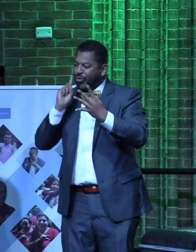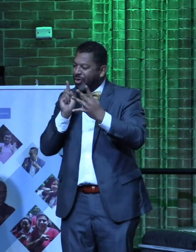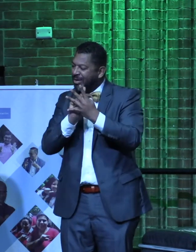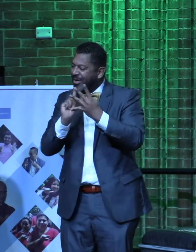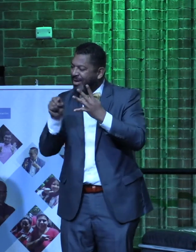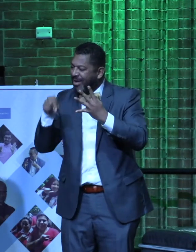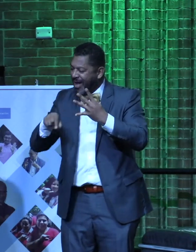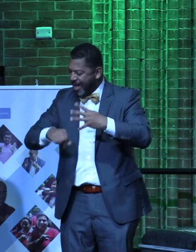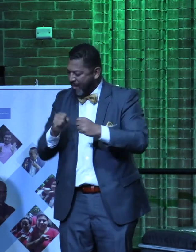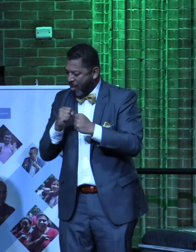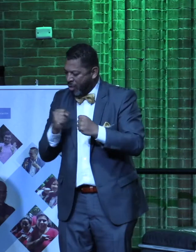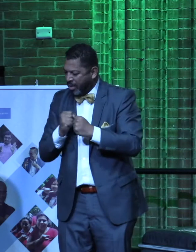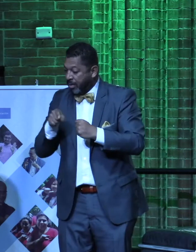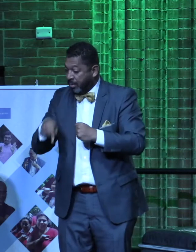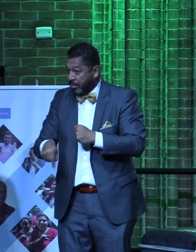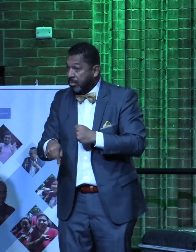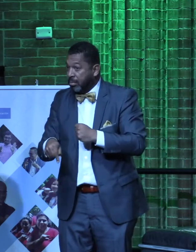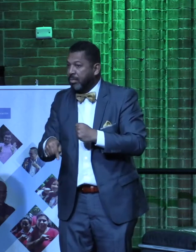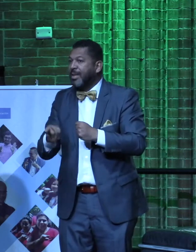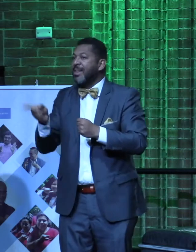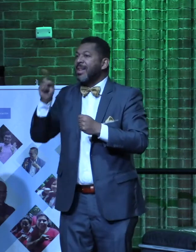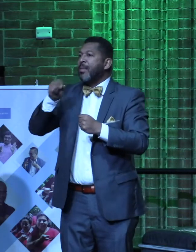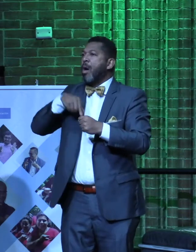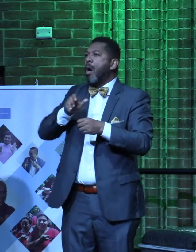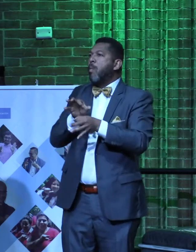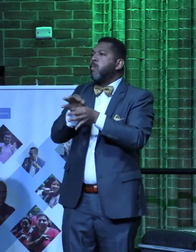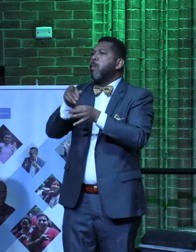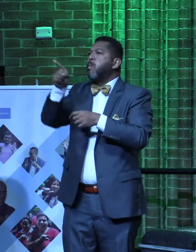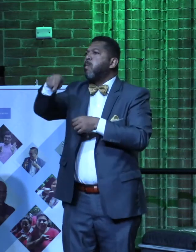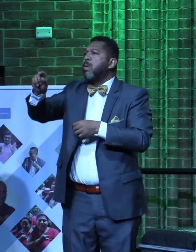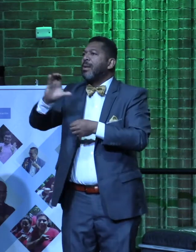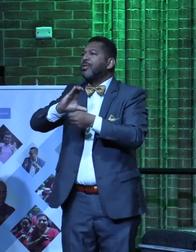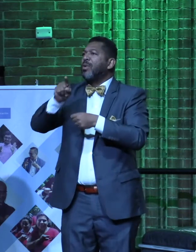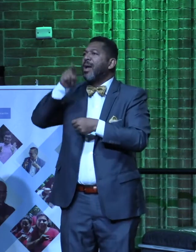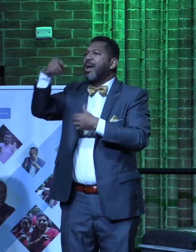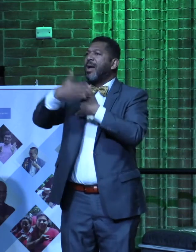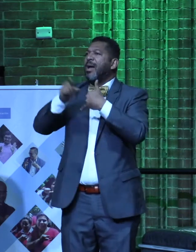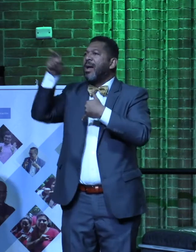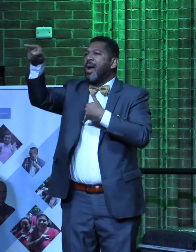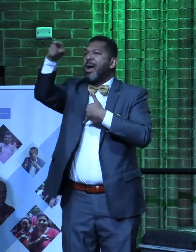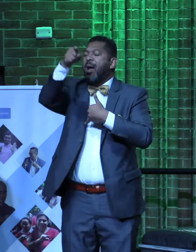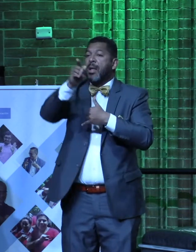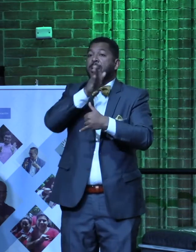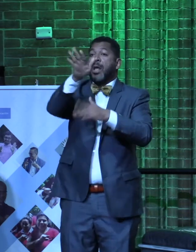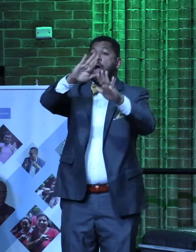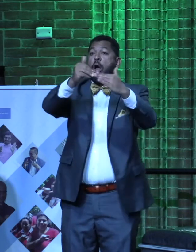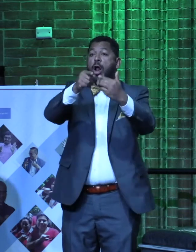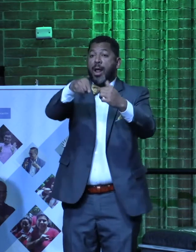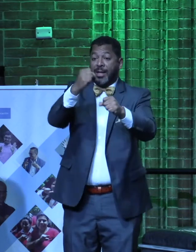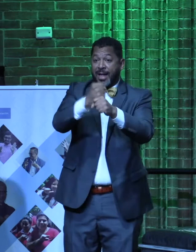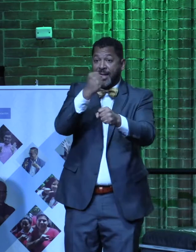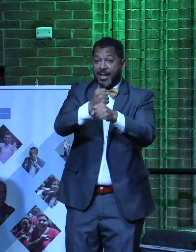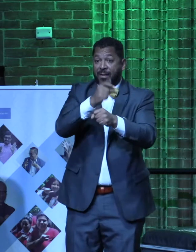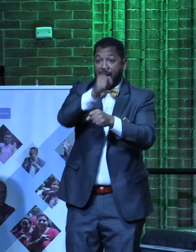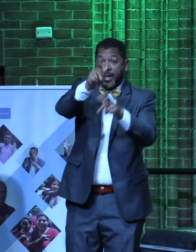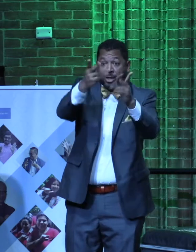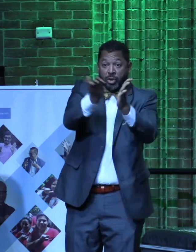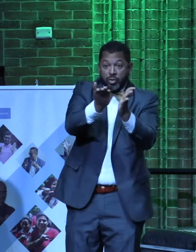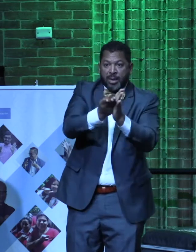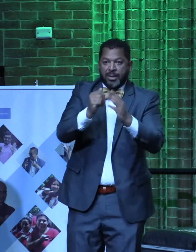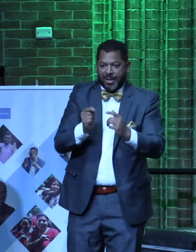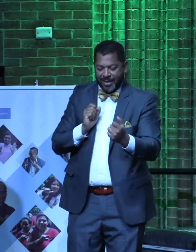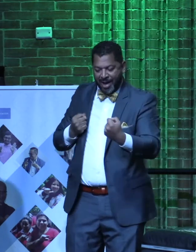Bogotá, en los lugares comunes, sino en las ciudades, allá donde no habíamos llegado, en las instituciones educativas donde trabajamos con los